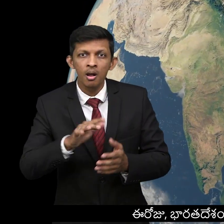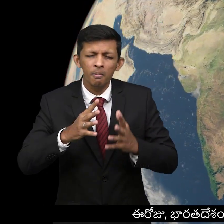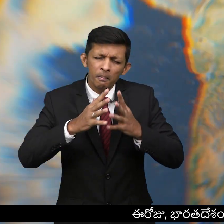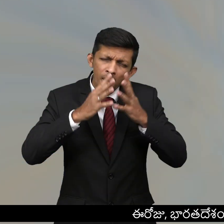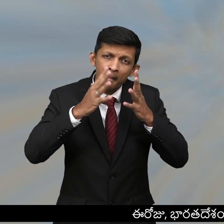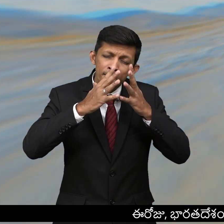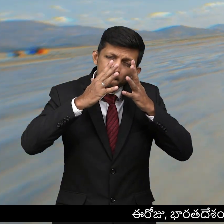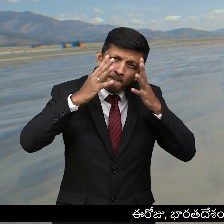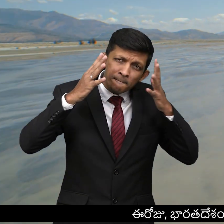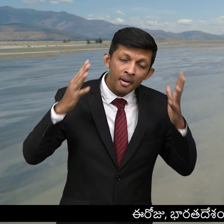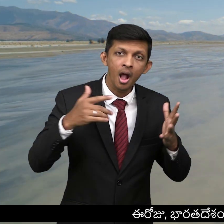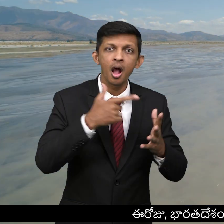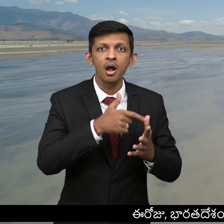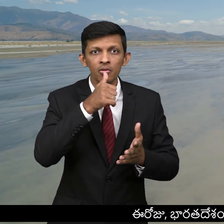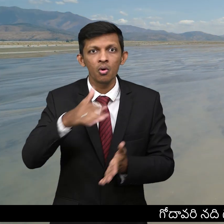నదులలో ఒకటైన